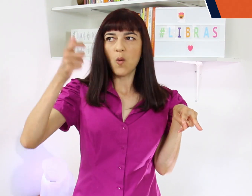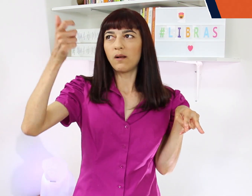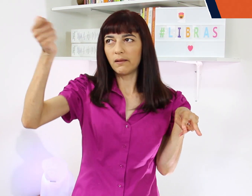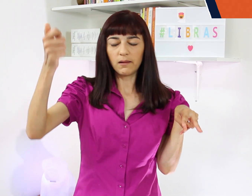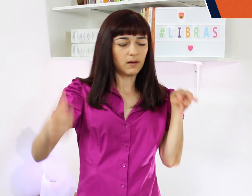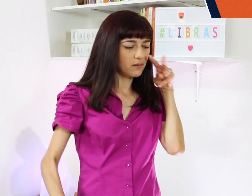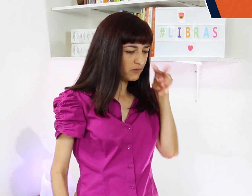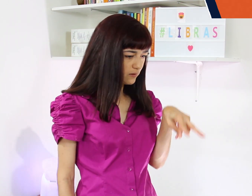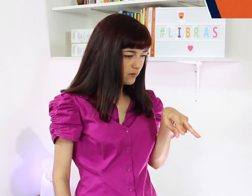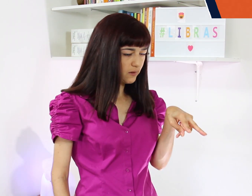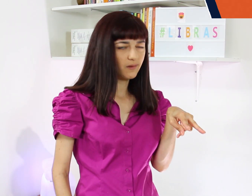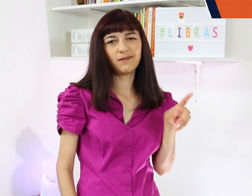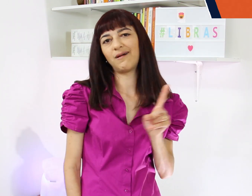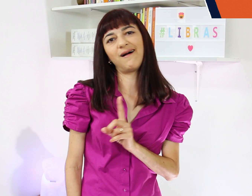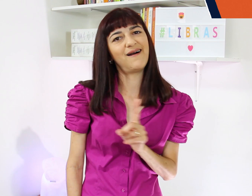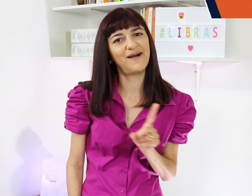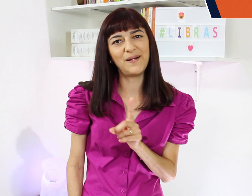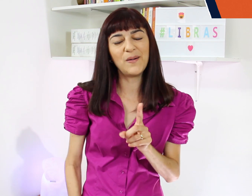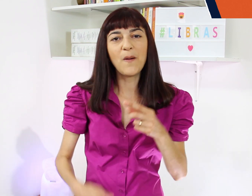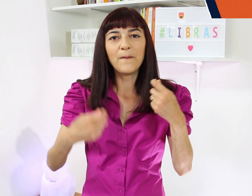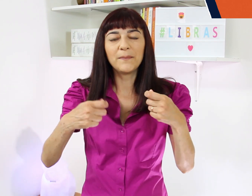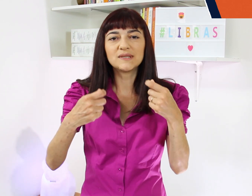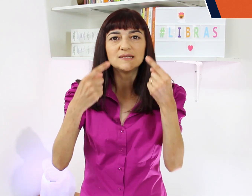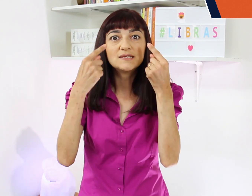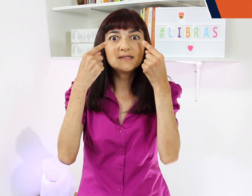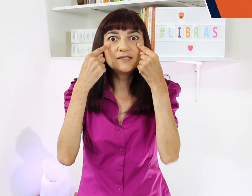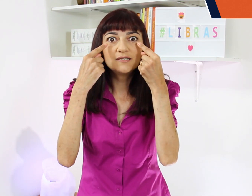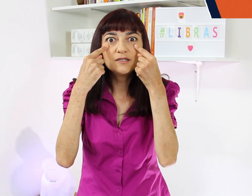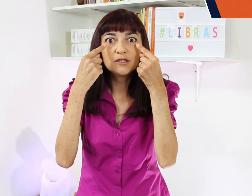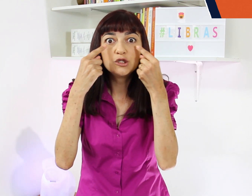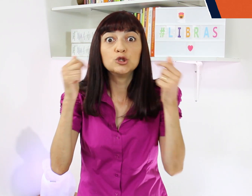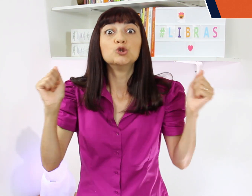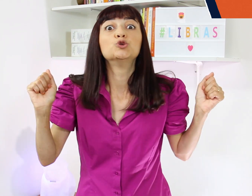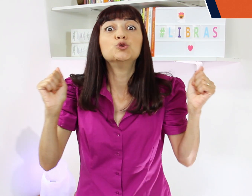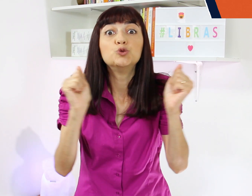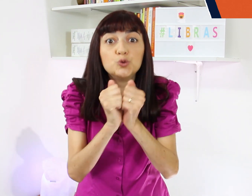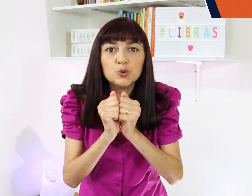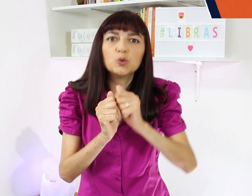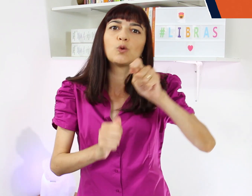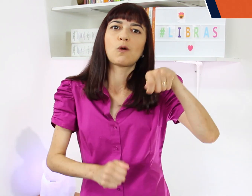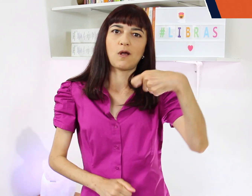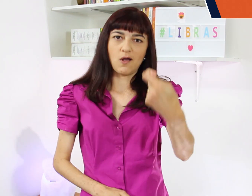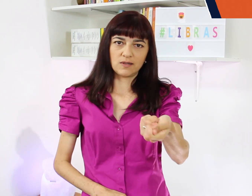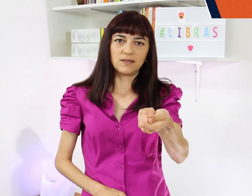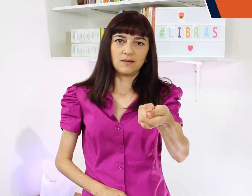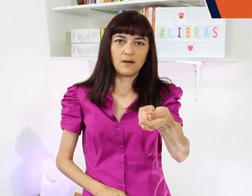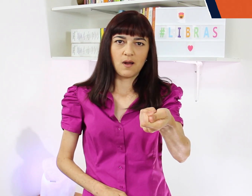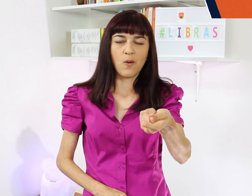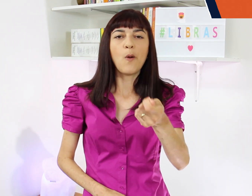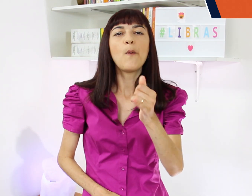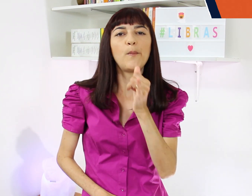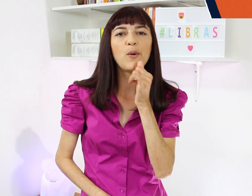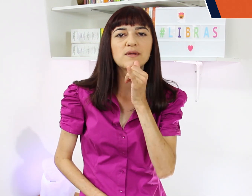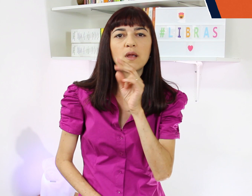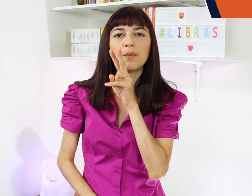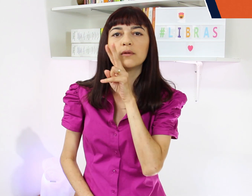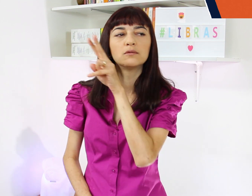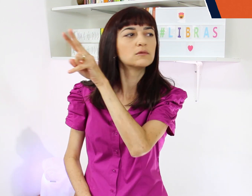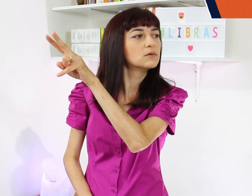ele vai ter um movimento em direção a esse espaço, aonde eu localizei a televisão. Então não pode, por exemplo, você ligar a TV em cima e falar, estou